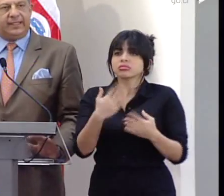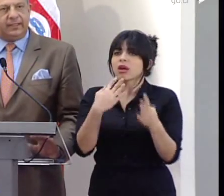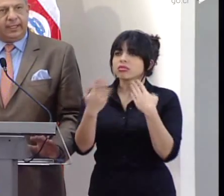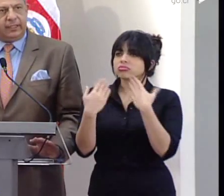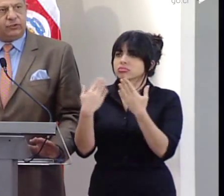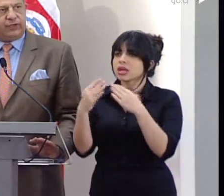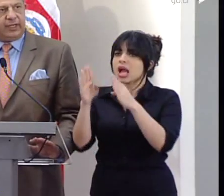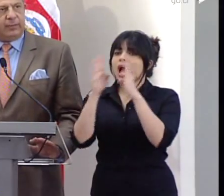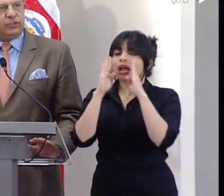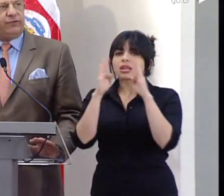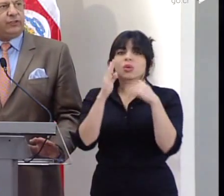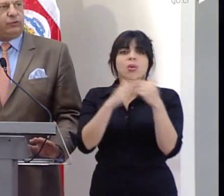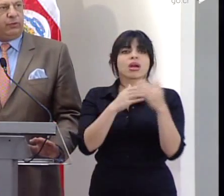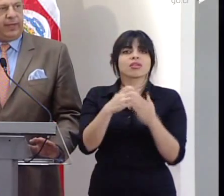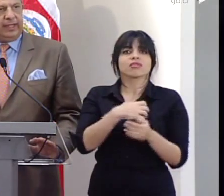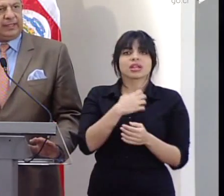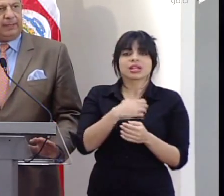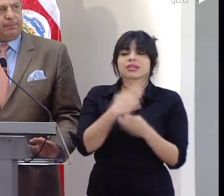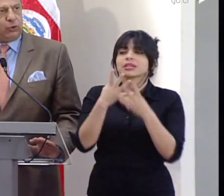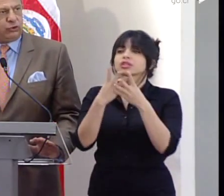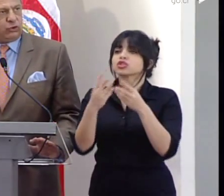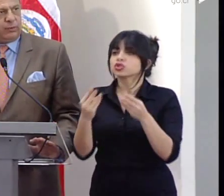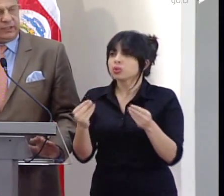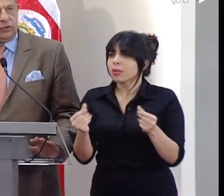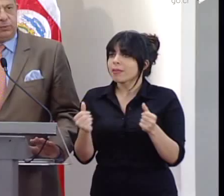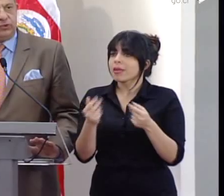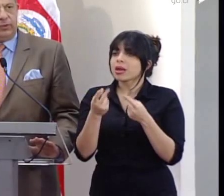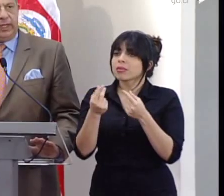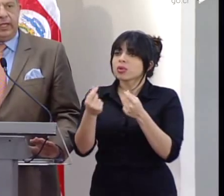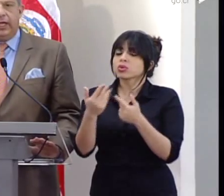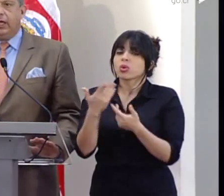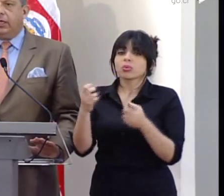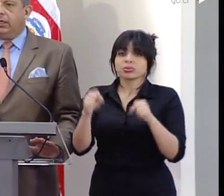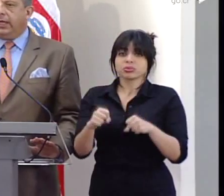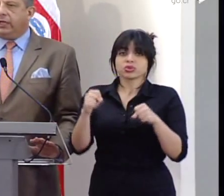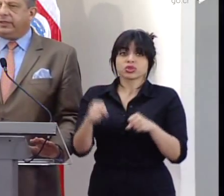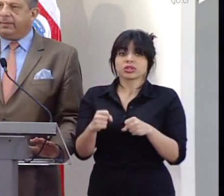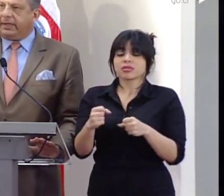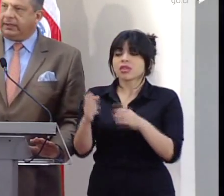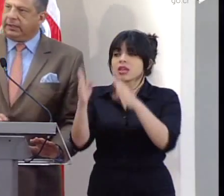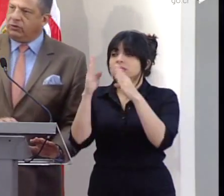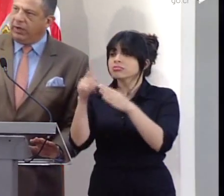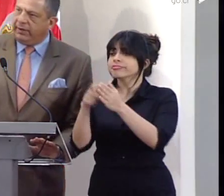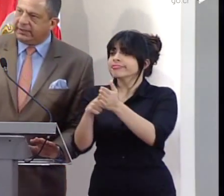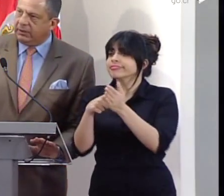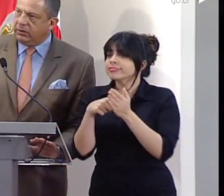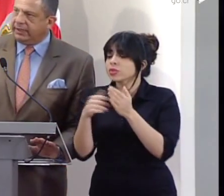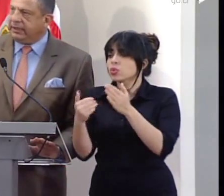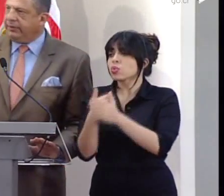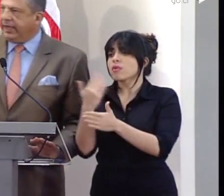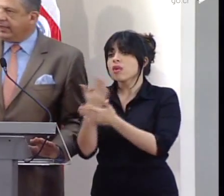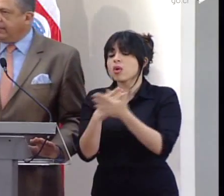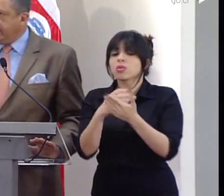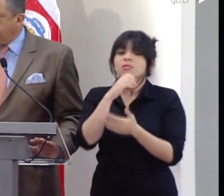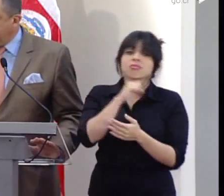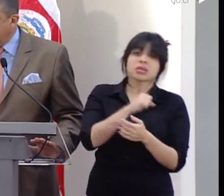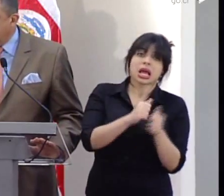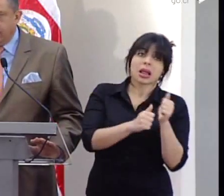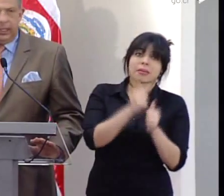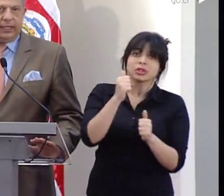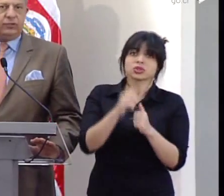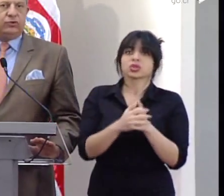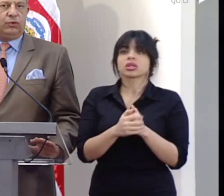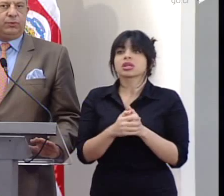a atender esos reclamos y resolver tan pronto como ha sido posible las demandas, nuevas algunas y viejas la